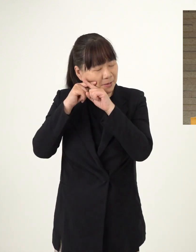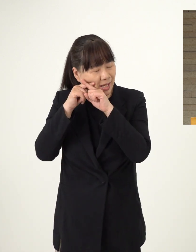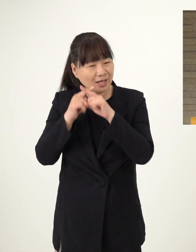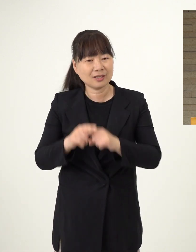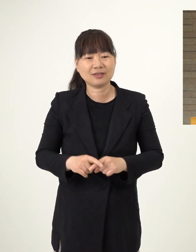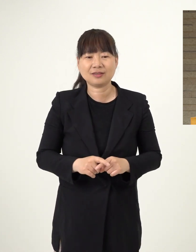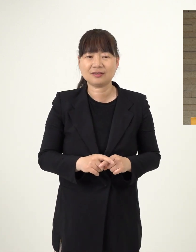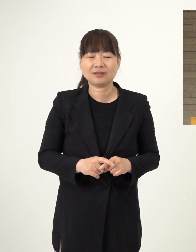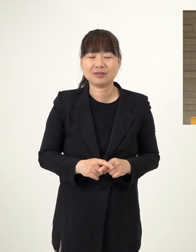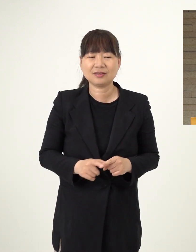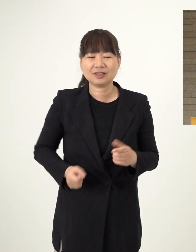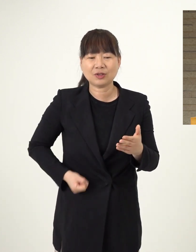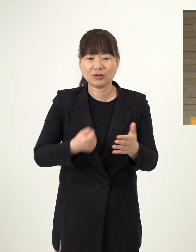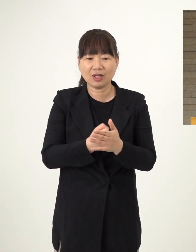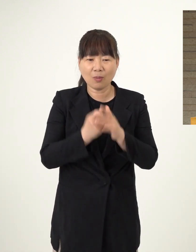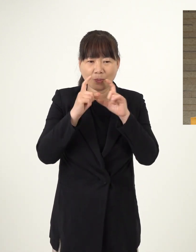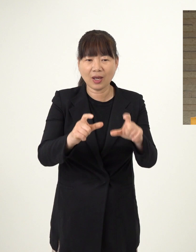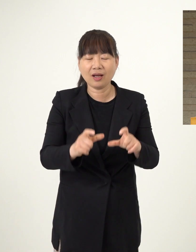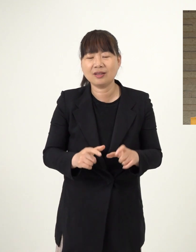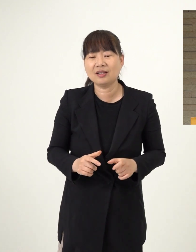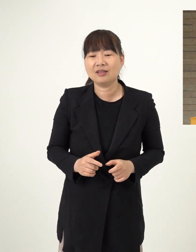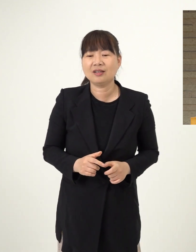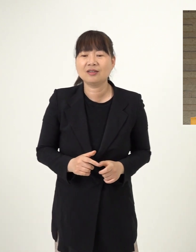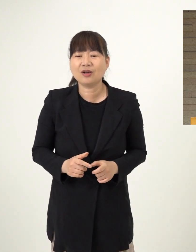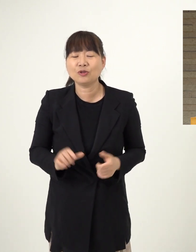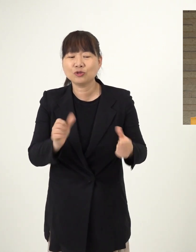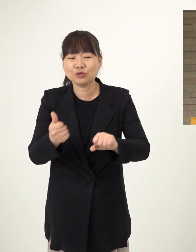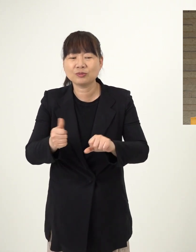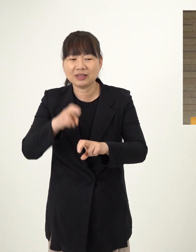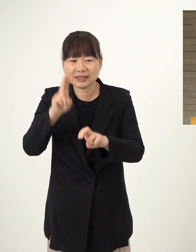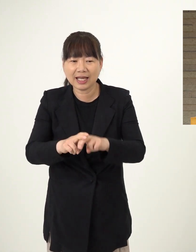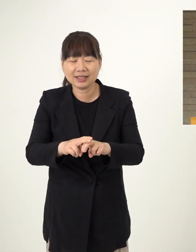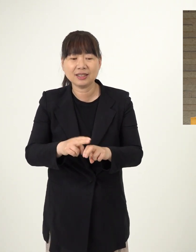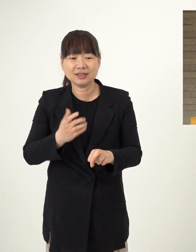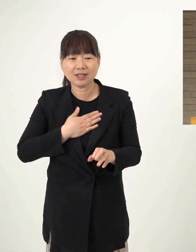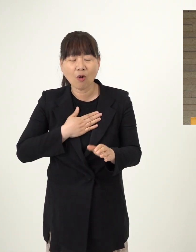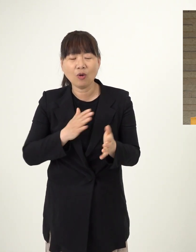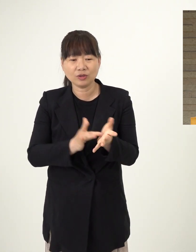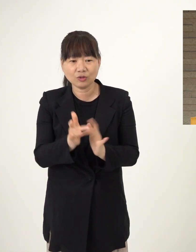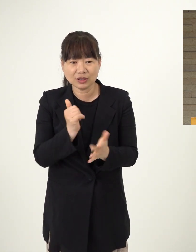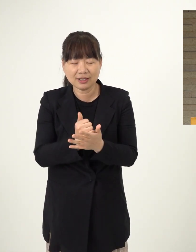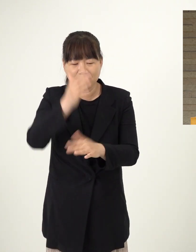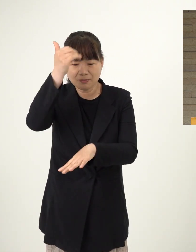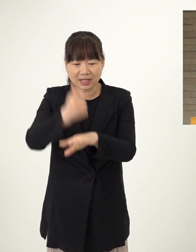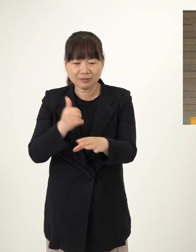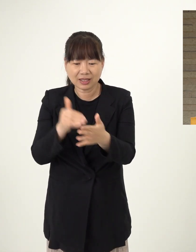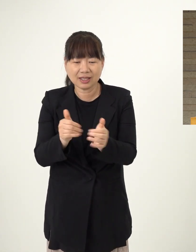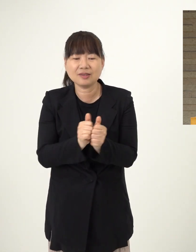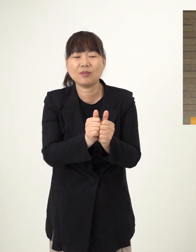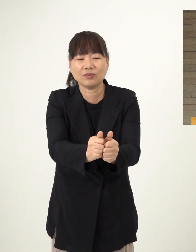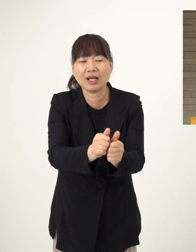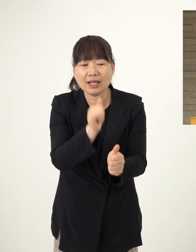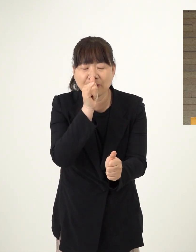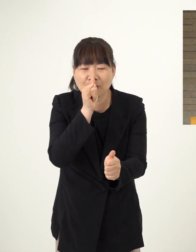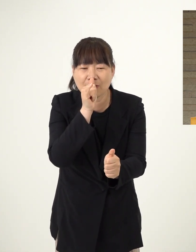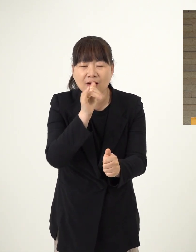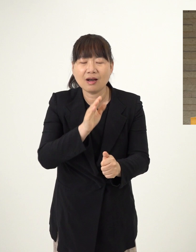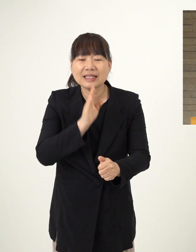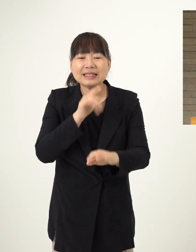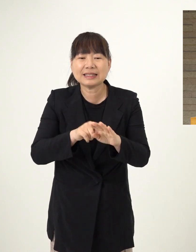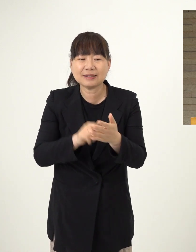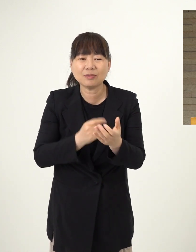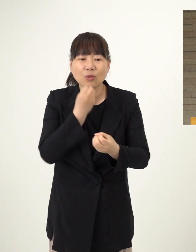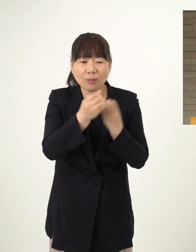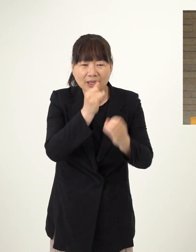죽음의 자리까지 가겠습니다. 그것도 진심으로 얘기했어요. 그 얼마나 귀해요. 고백도